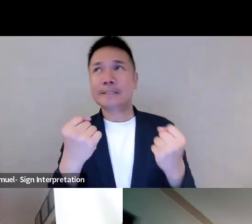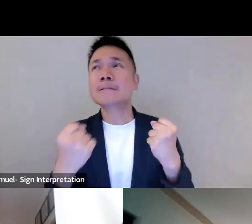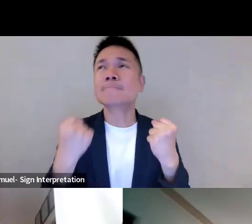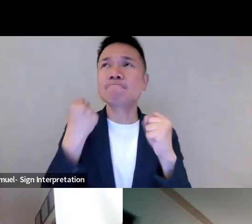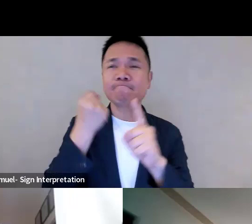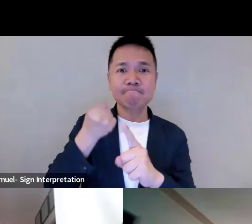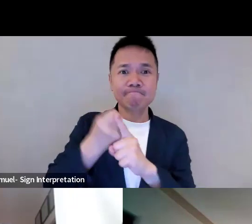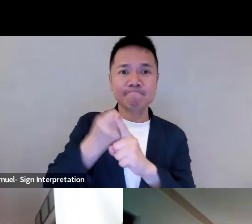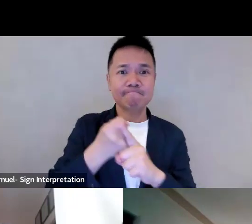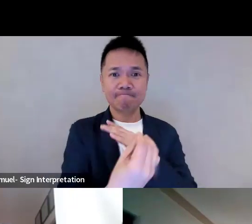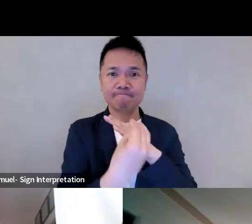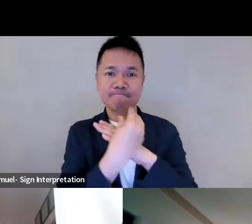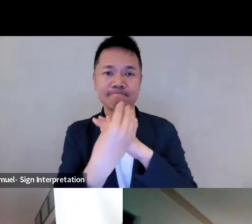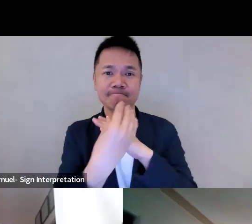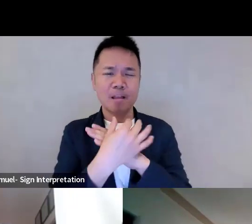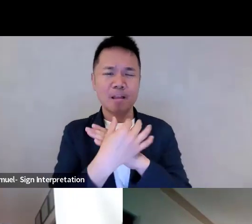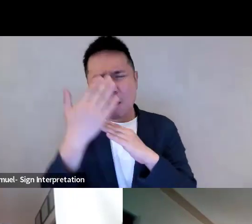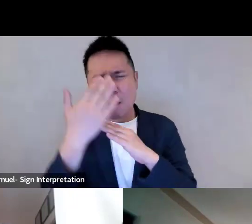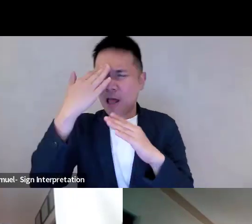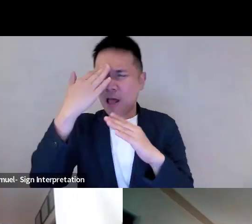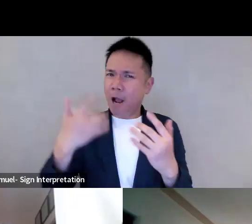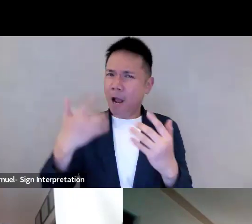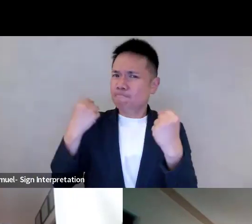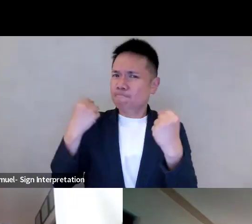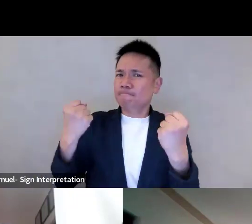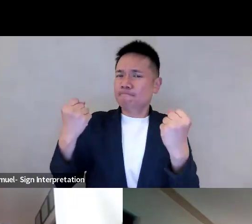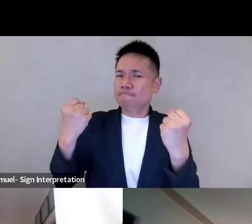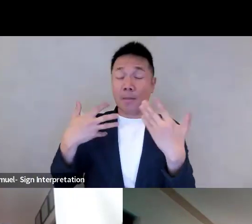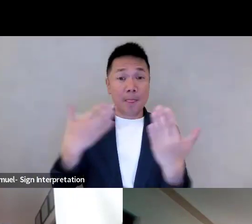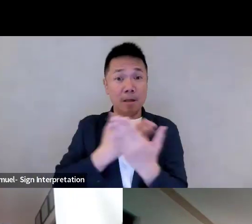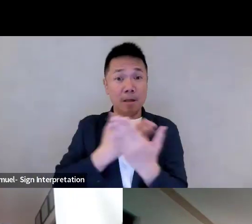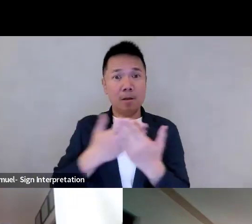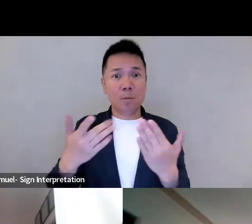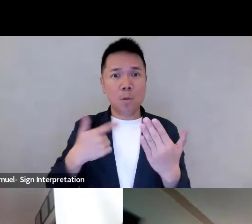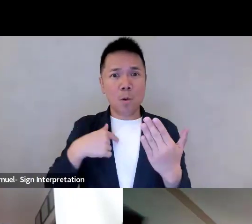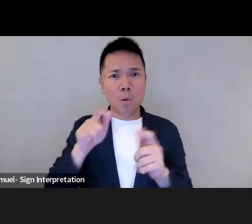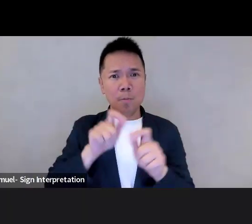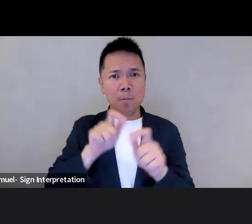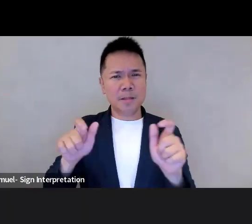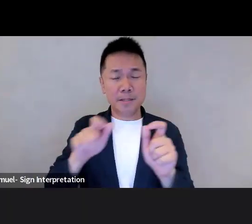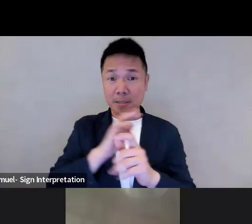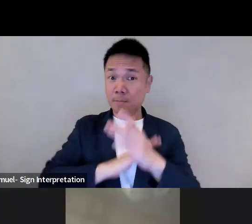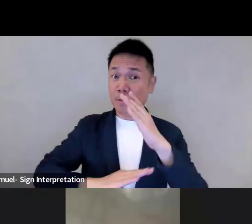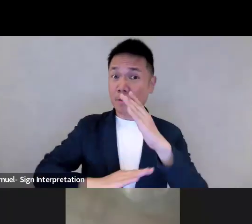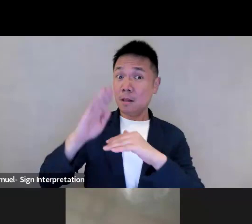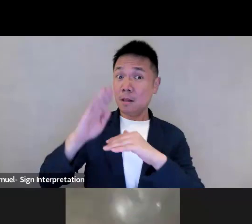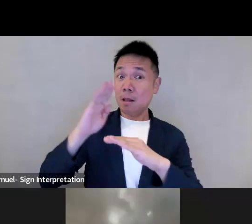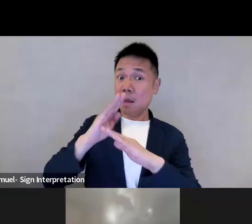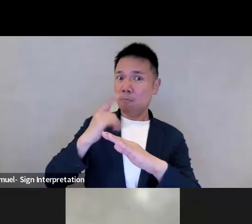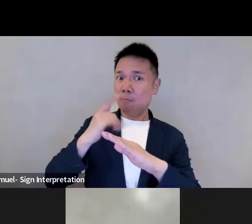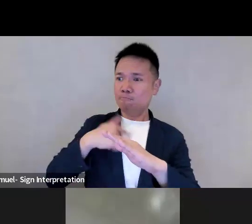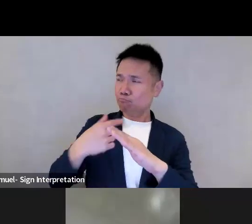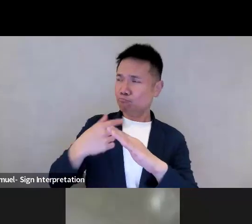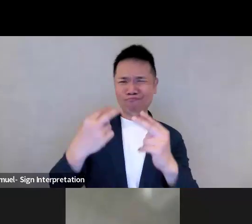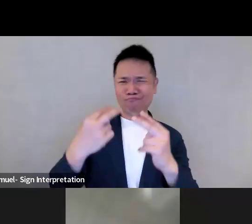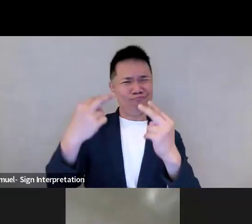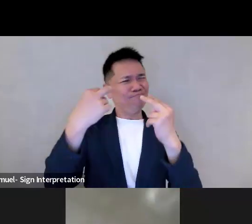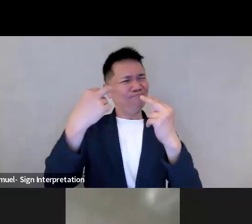问题，我怎么去抗战，我怎么这么站立，我怎么去抗争。